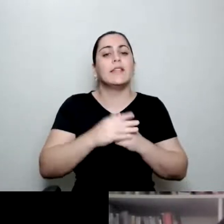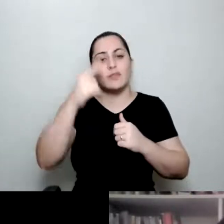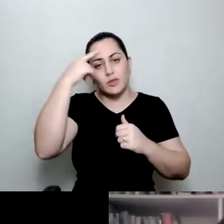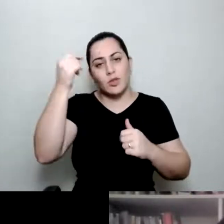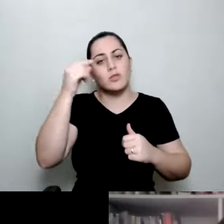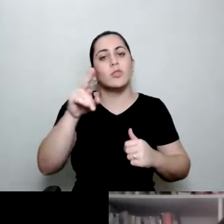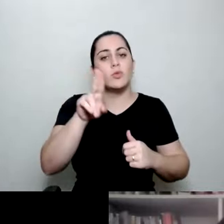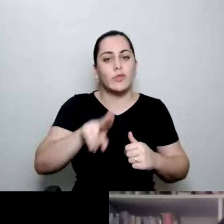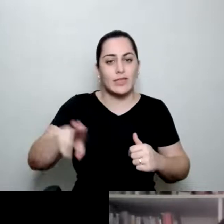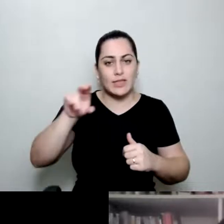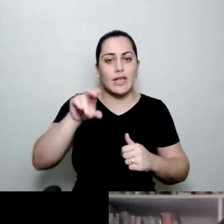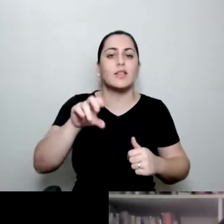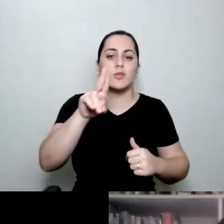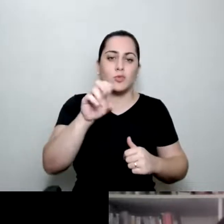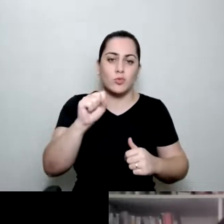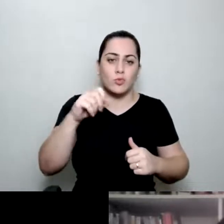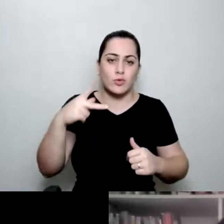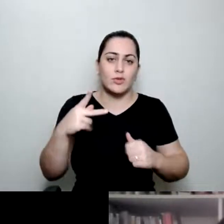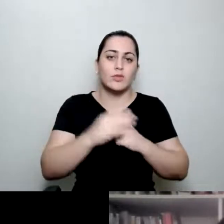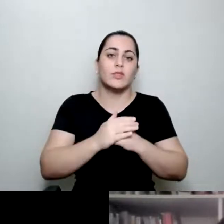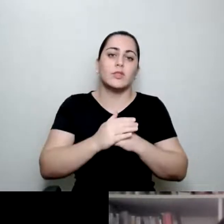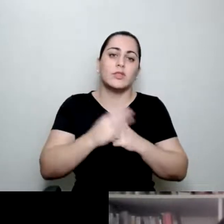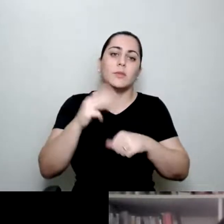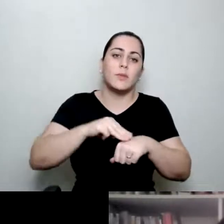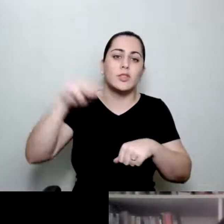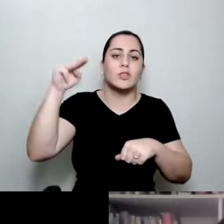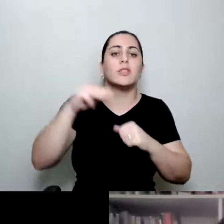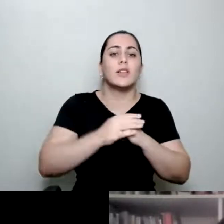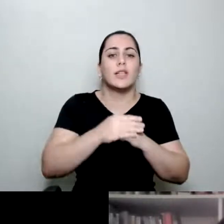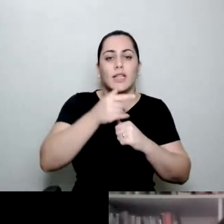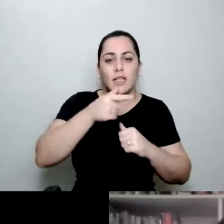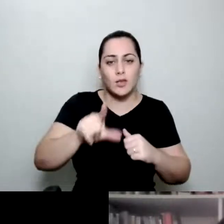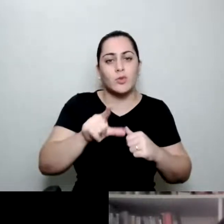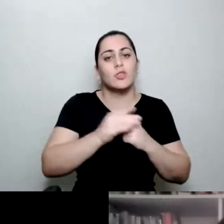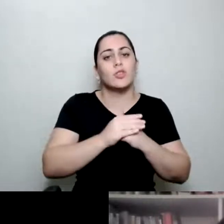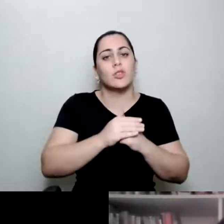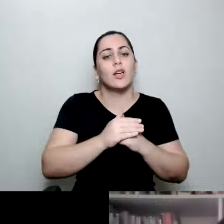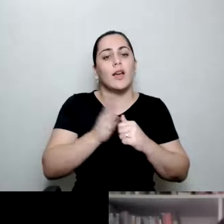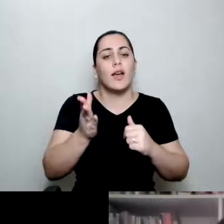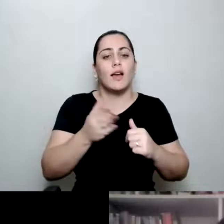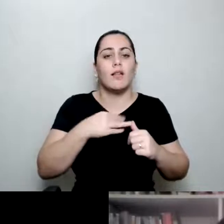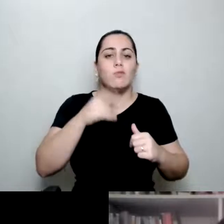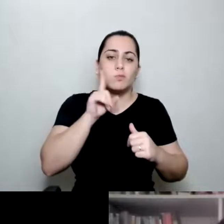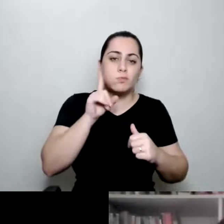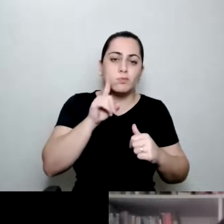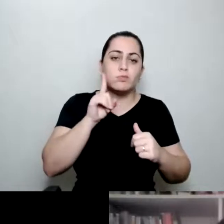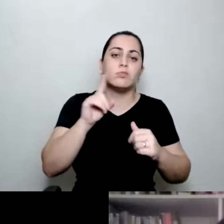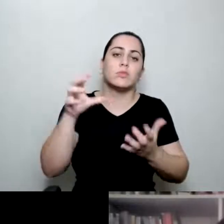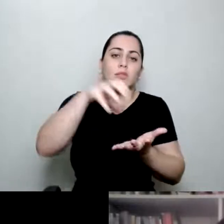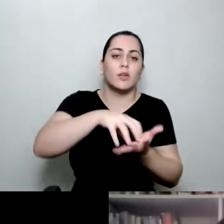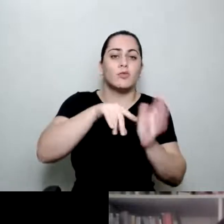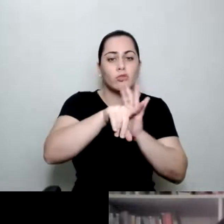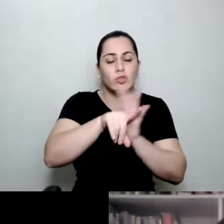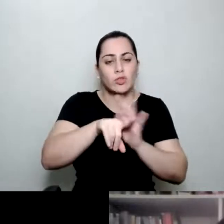um mestrado em Linguística Indo-Americana pelo Centro de Investigações e Estudos Superiores